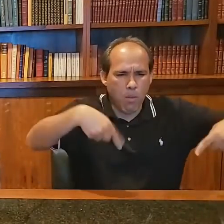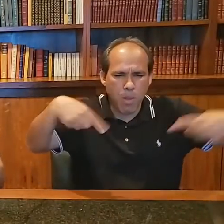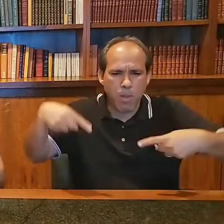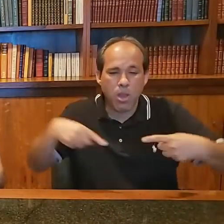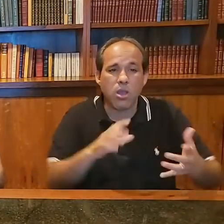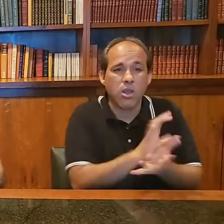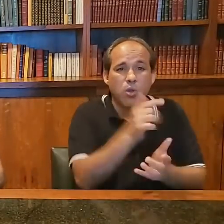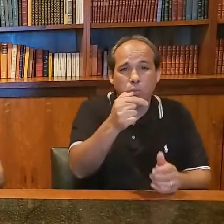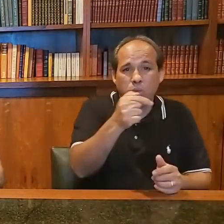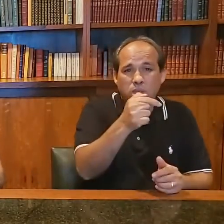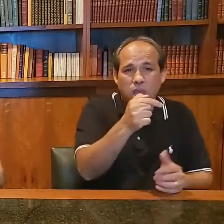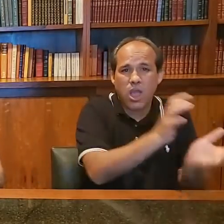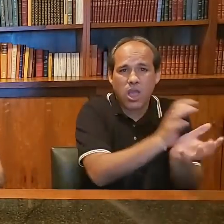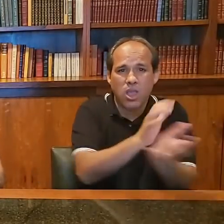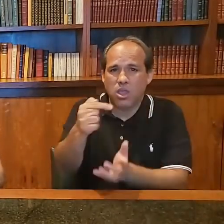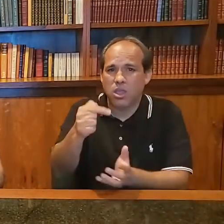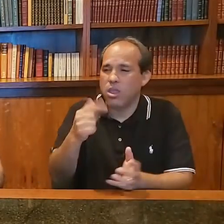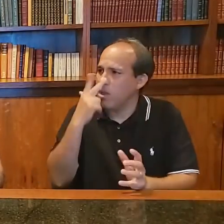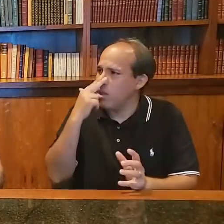acho que 12 jogos.